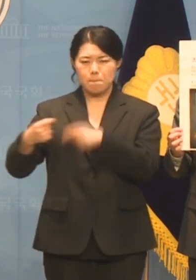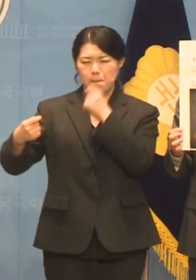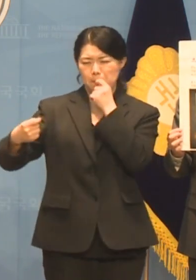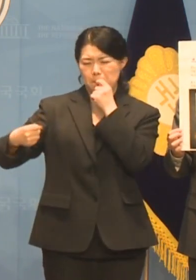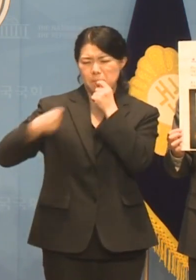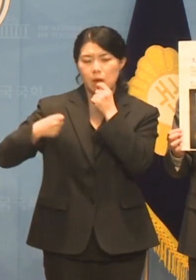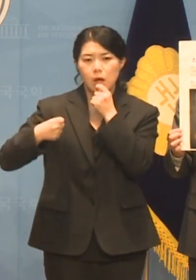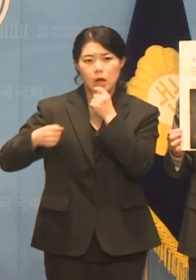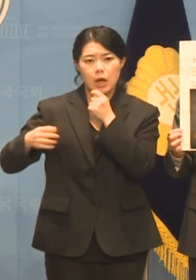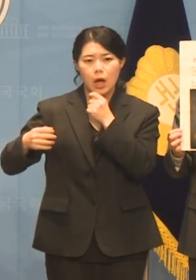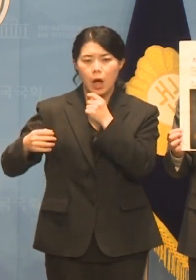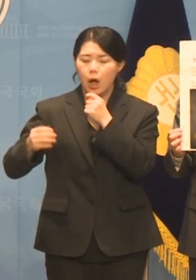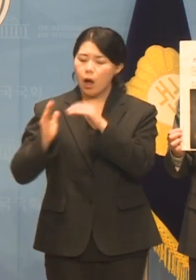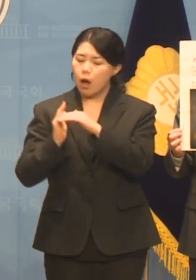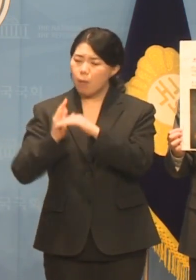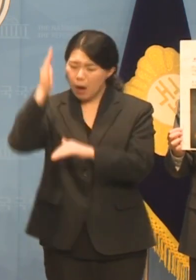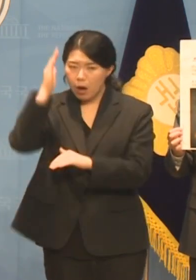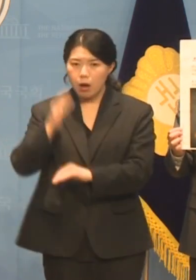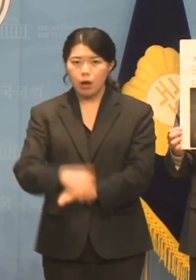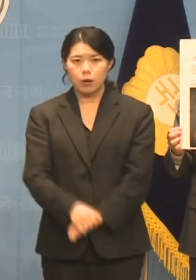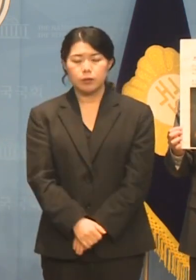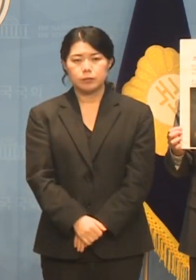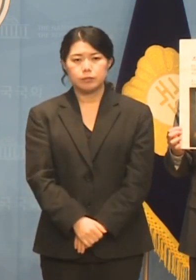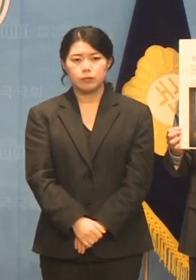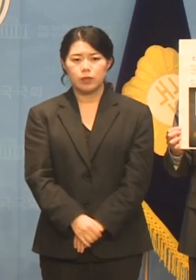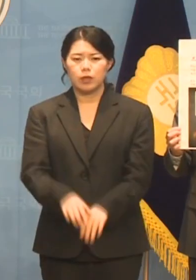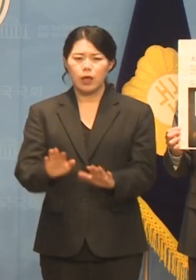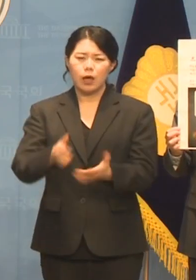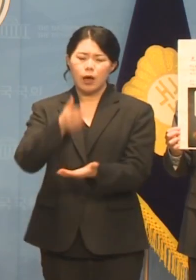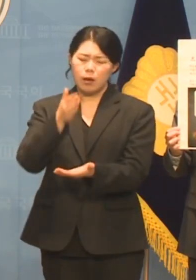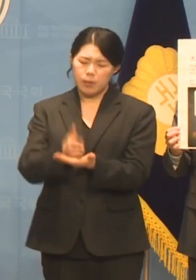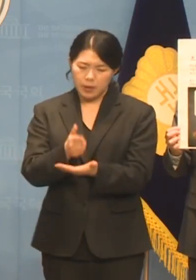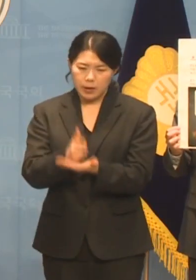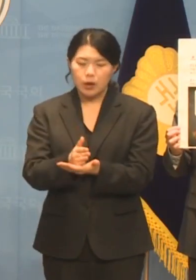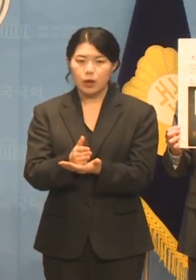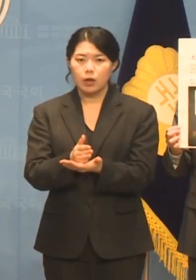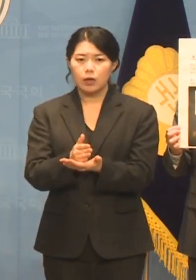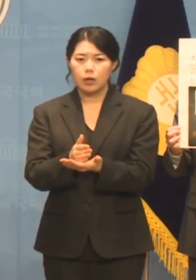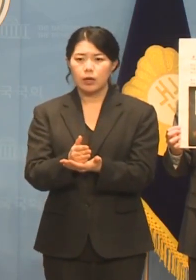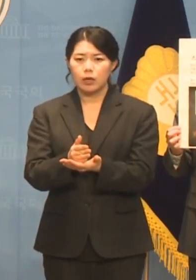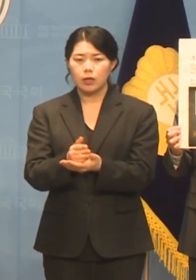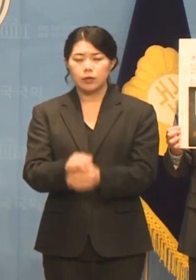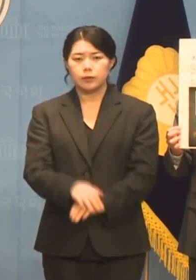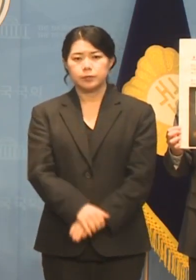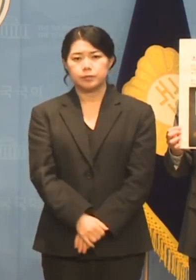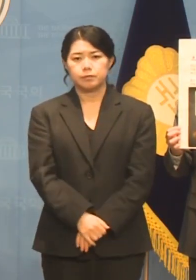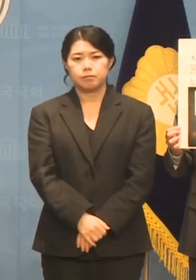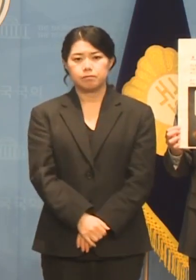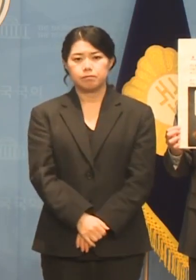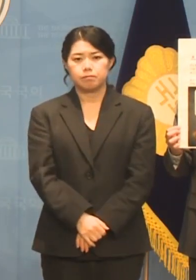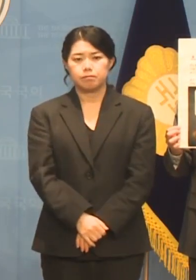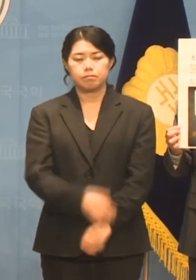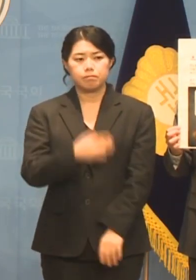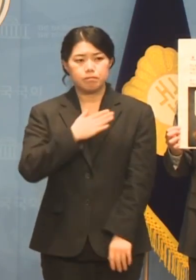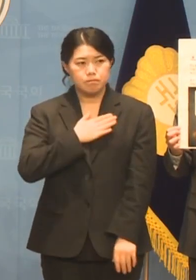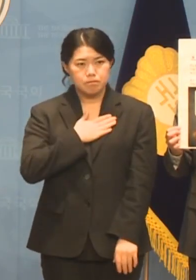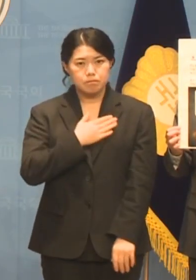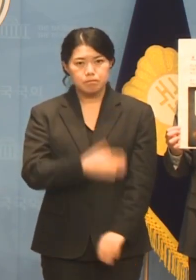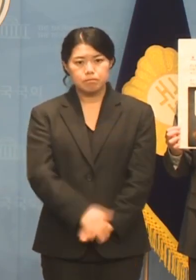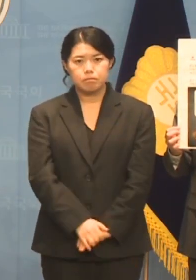힘으로 치닫고 있습니다. 멈추셔야 됩니다. 꼬리가 길면 밟힙니다. 저희가